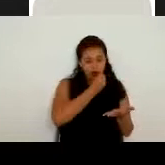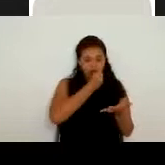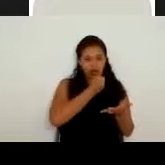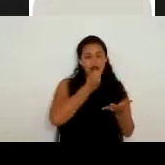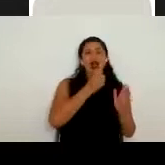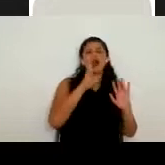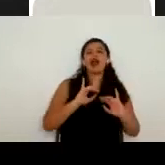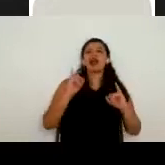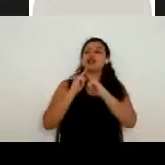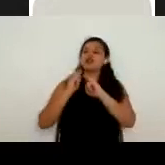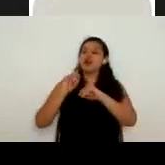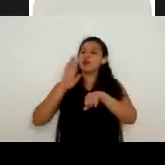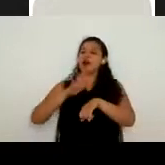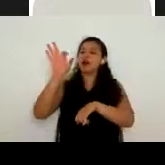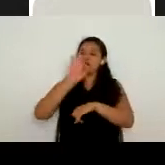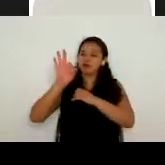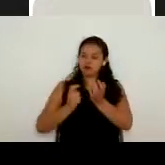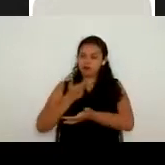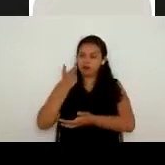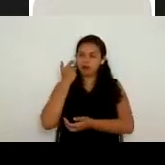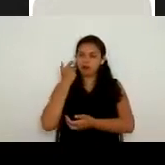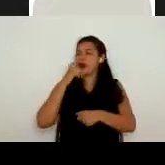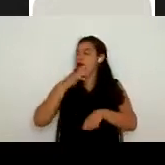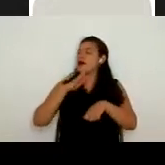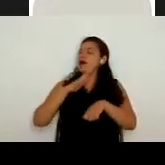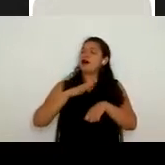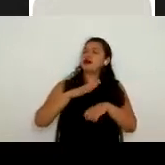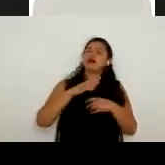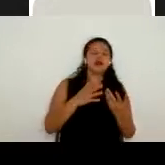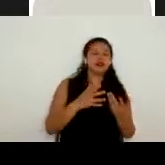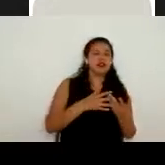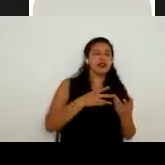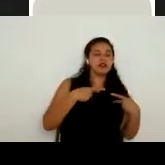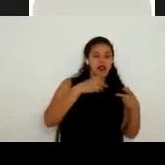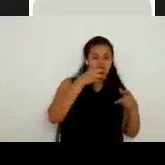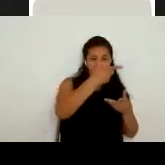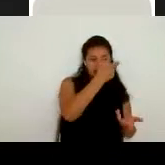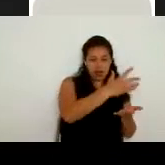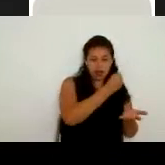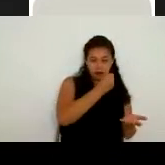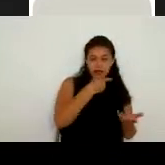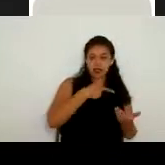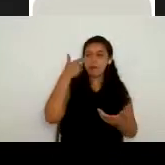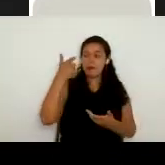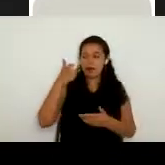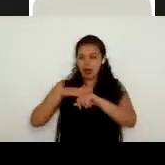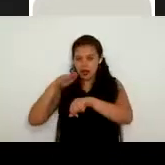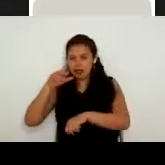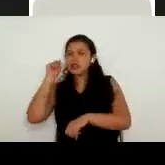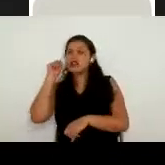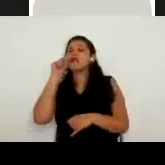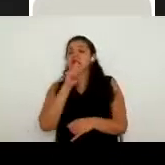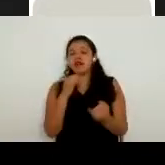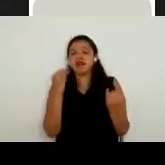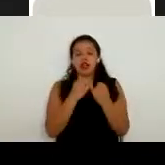una mayor porcentaje del pago y los que tienen menos recursos económicos a su vez puedan también seguir